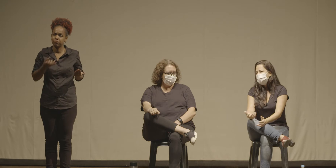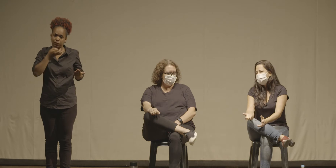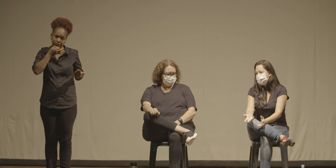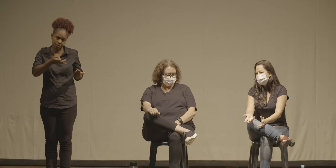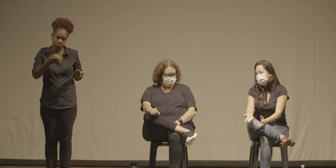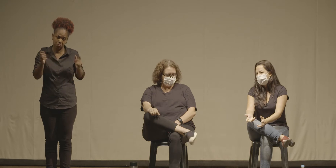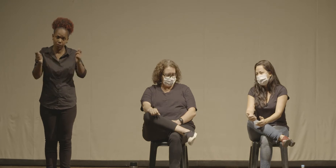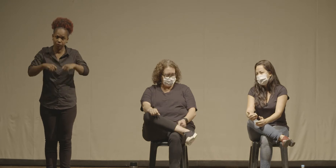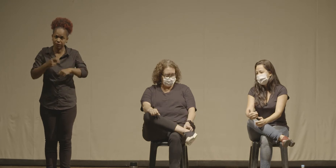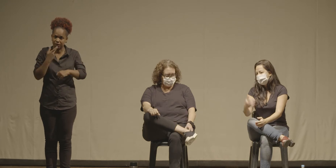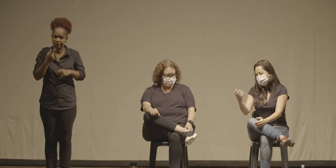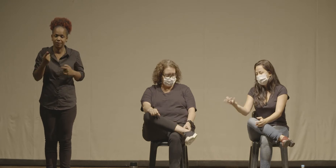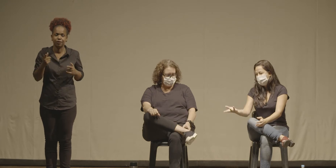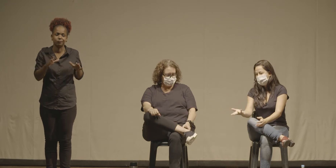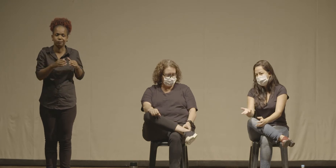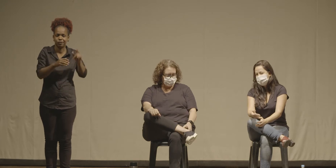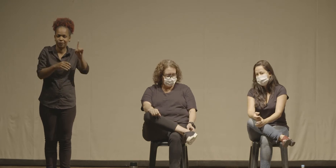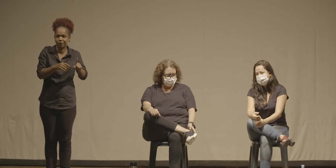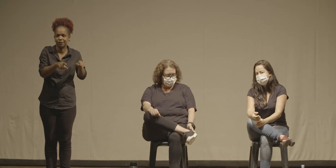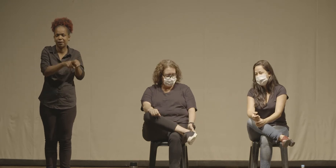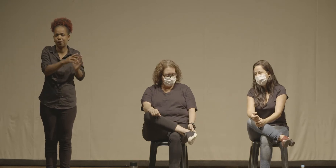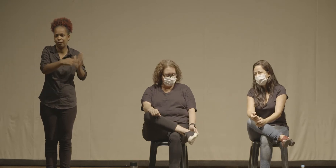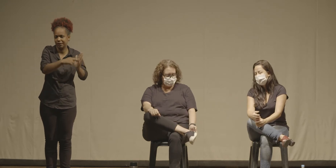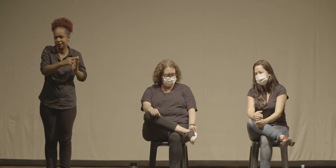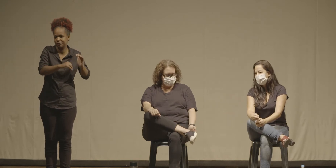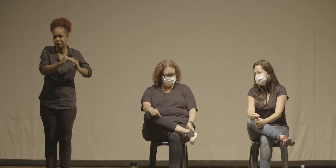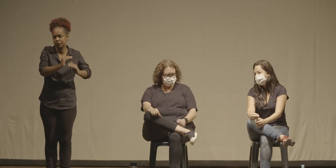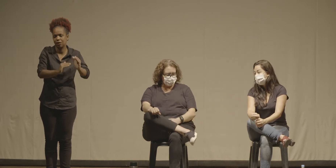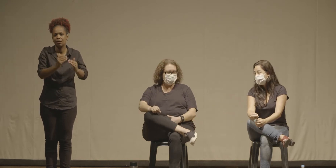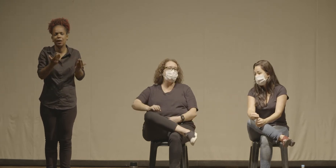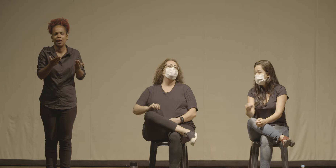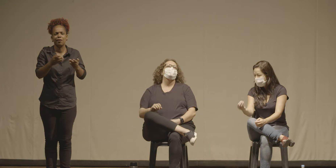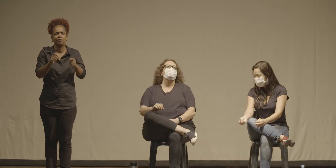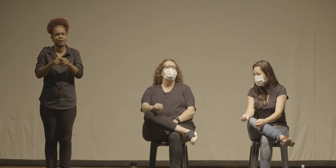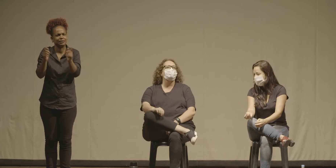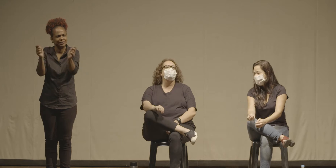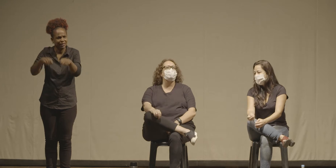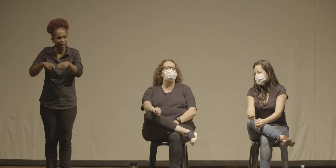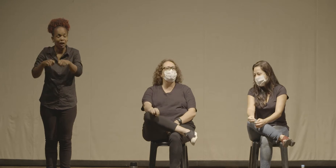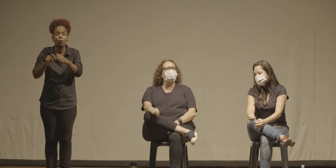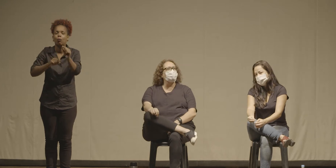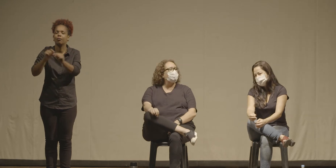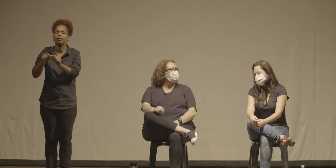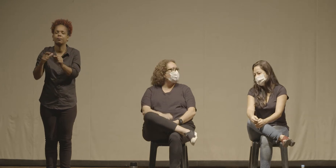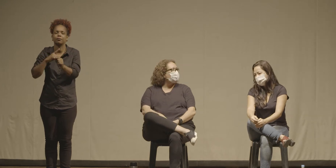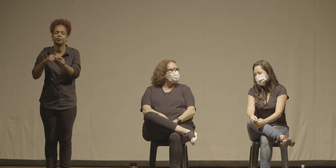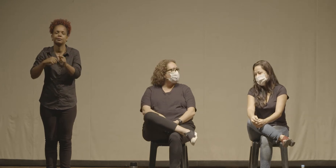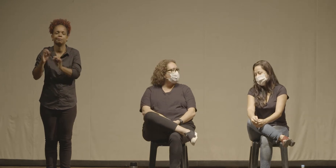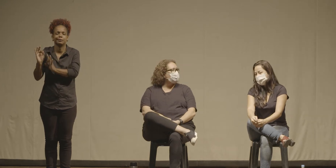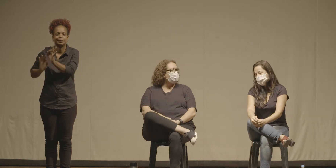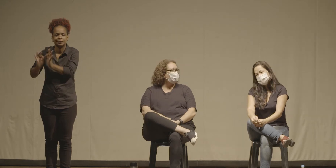eu posso puxar para o meu lado, apesar de ser diretor e roteirista, eu posso dizer que o que faz isso ser possível é o